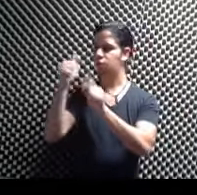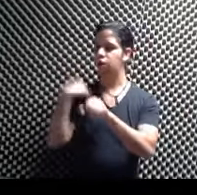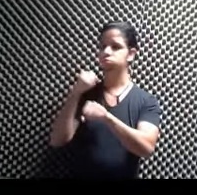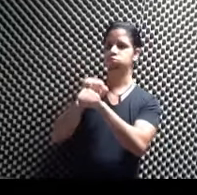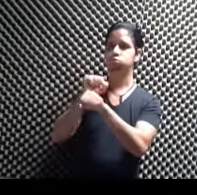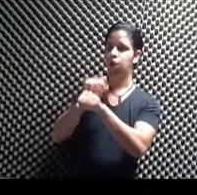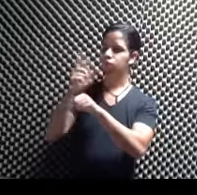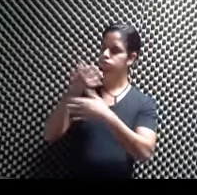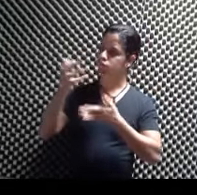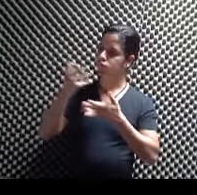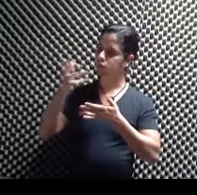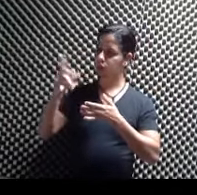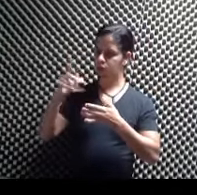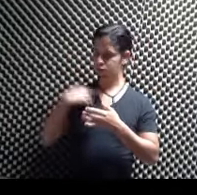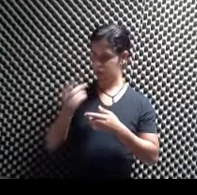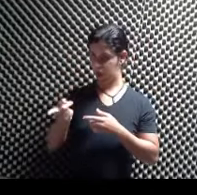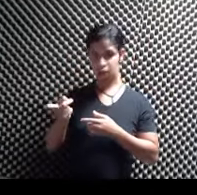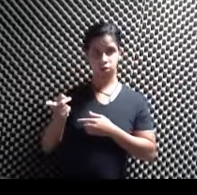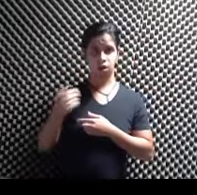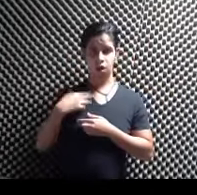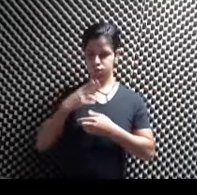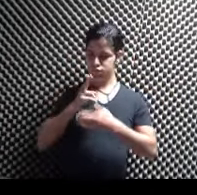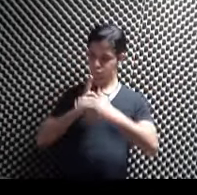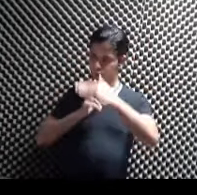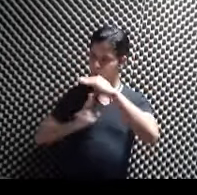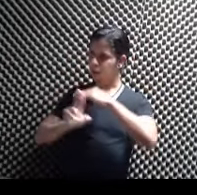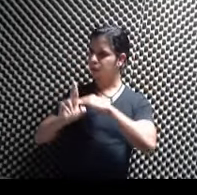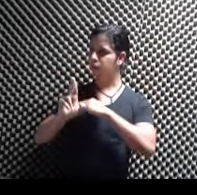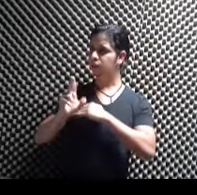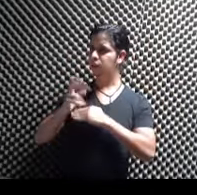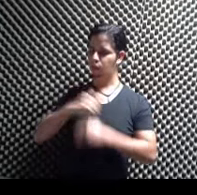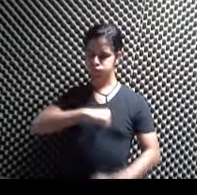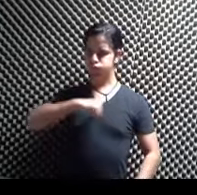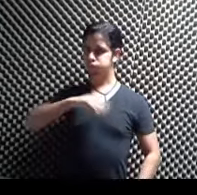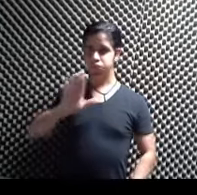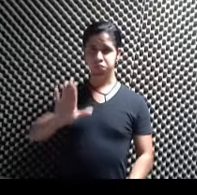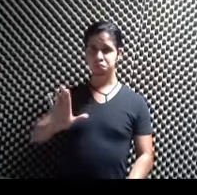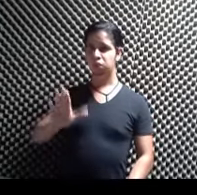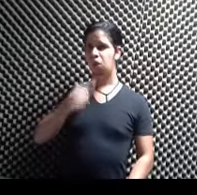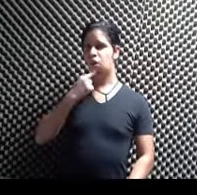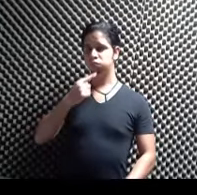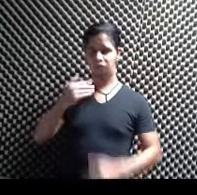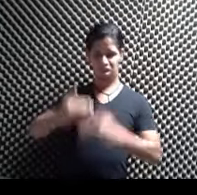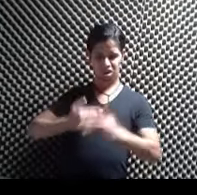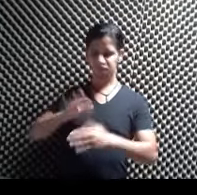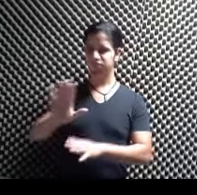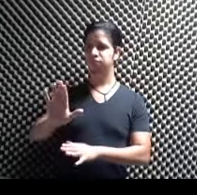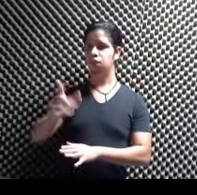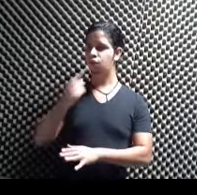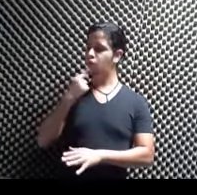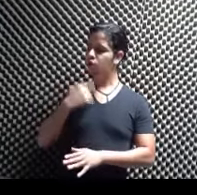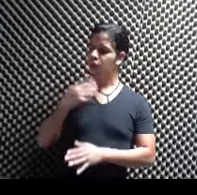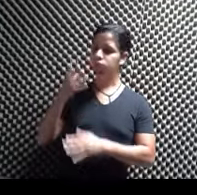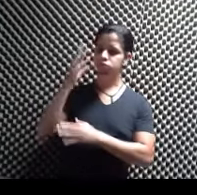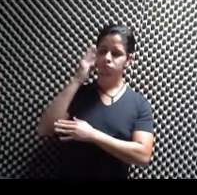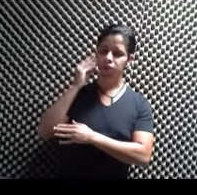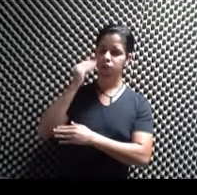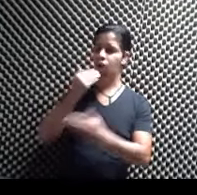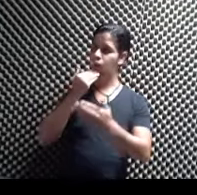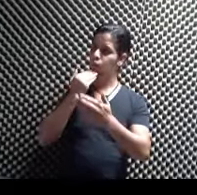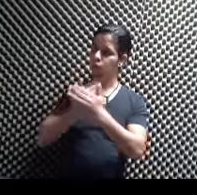trabajar, y me parece una persona muy sencilla, sin ego, sin rollos, y fue una experiencia muy saludable, muy